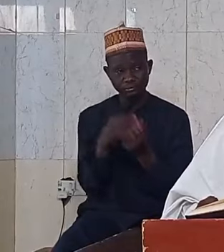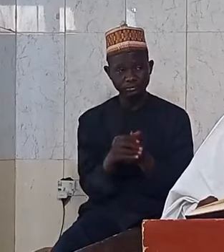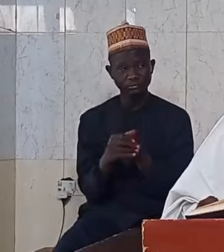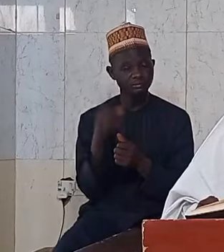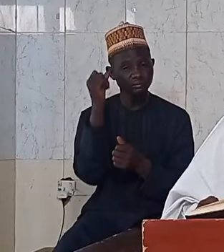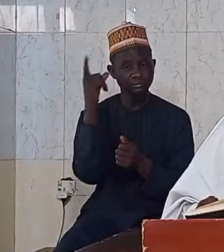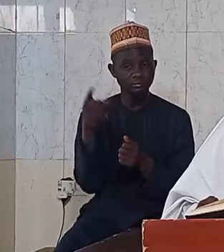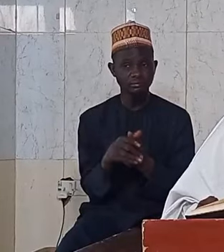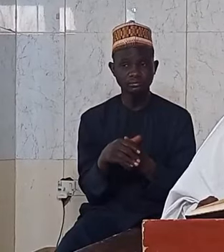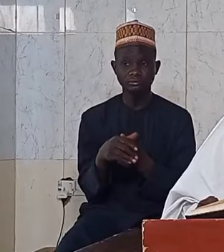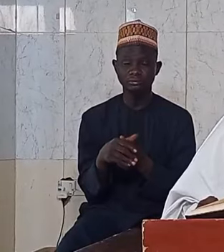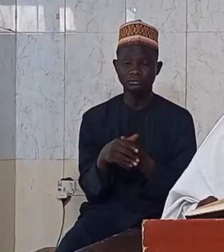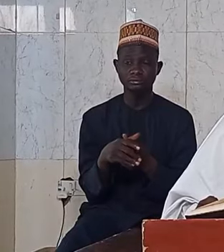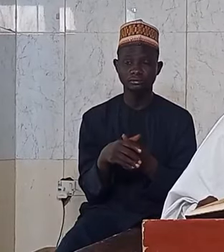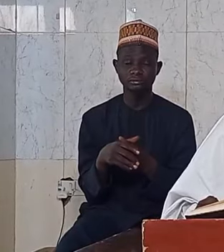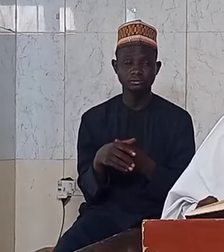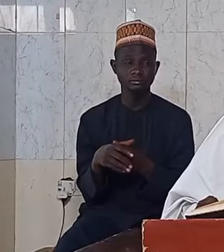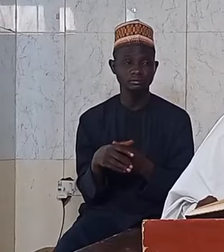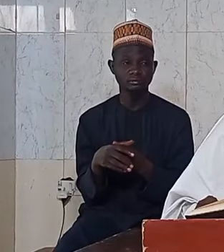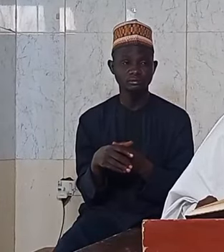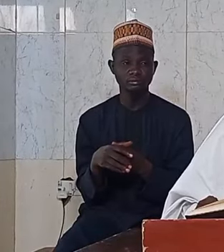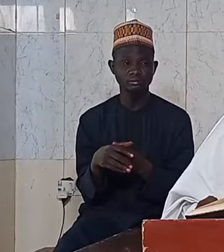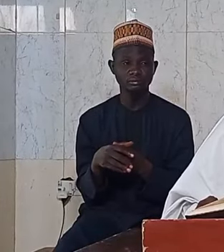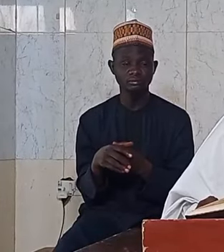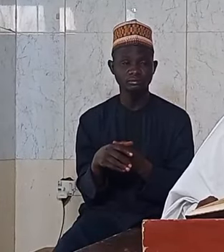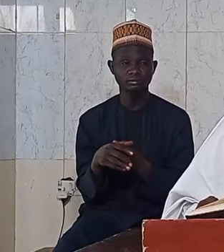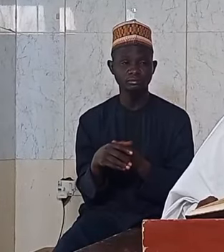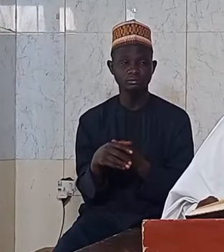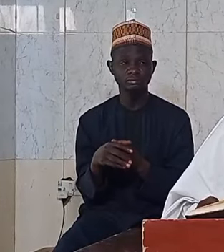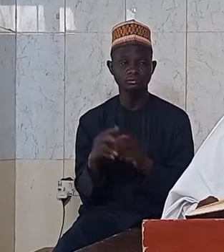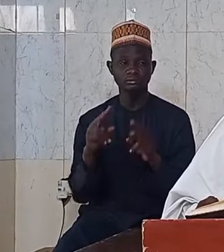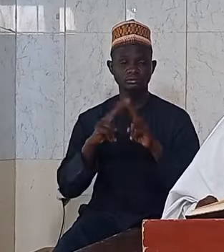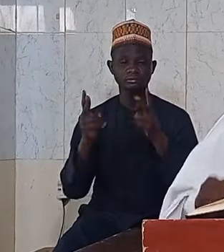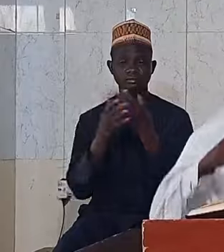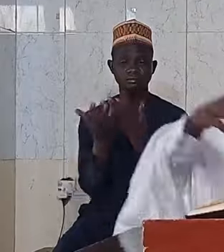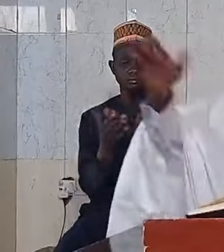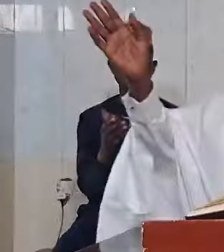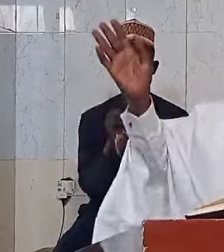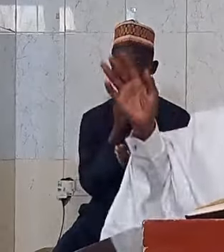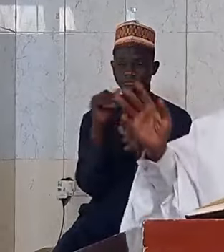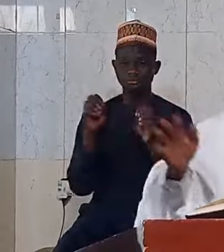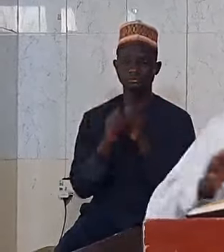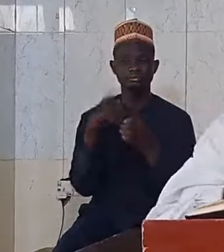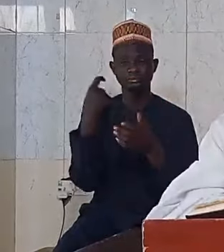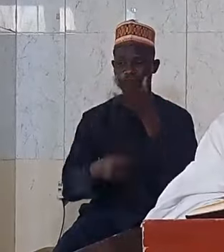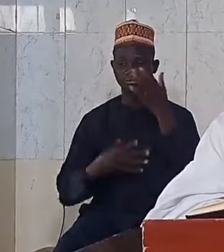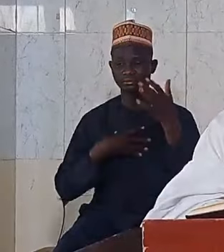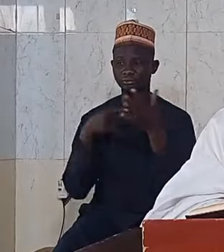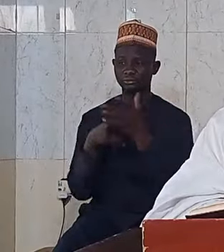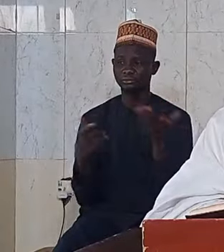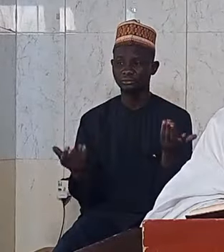ko ba kai da ba eh to ballantana ma bai kai haka tsada ba